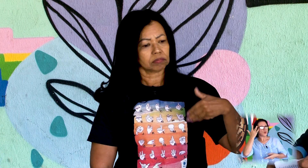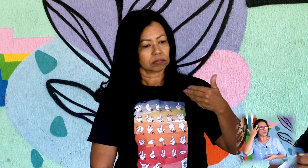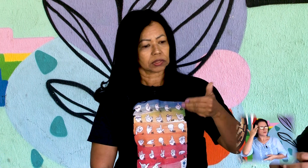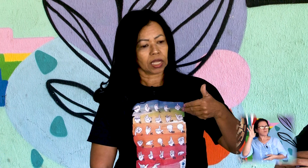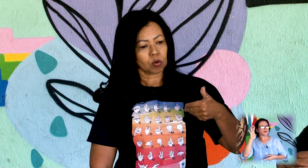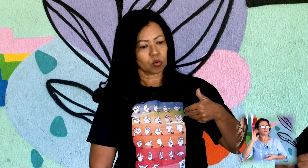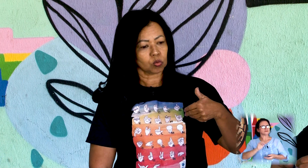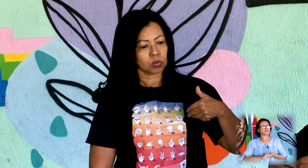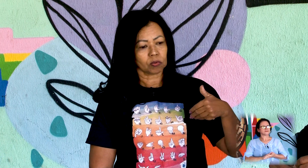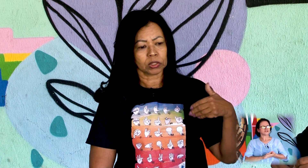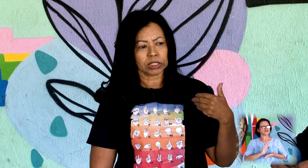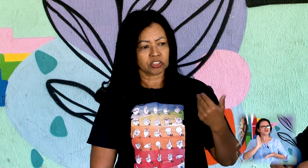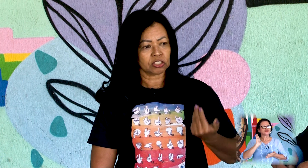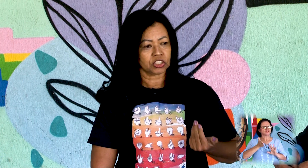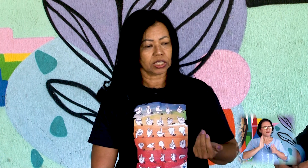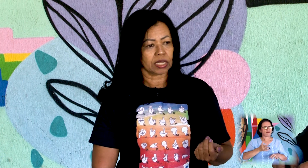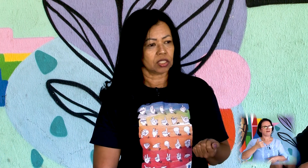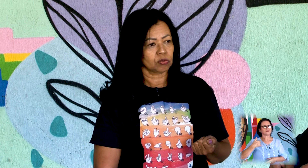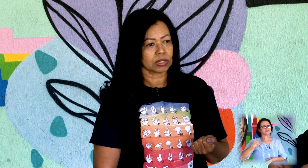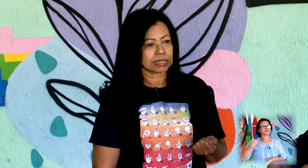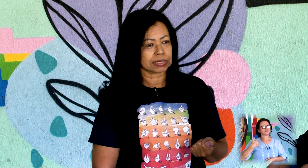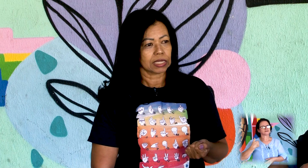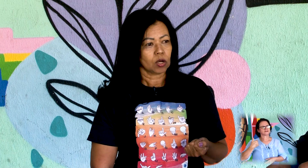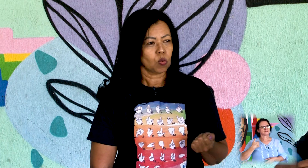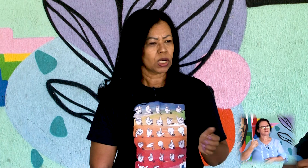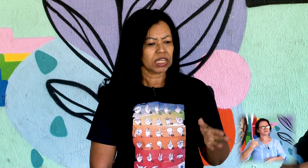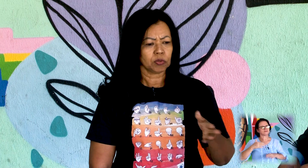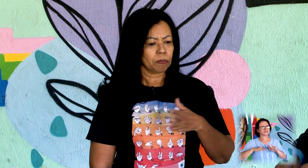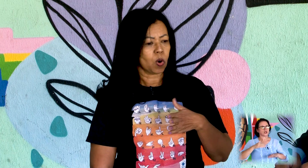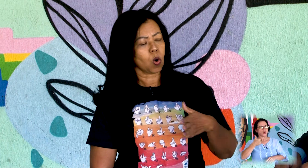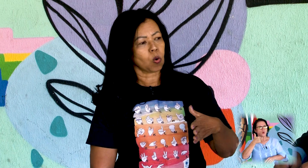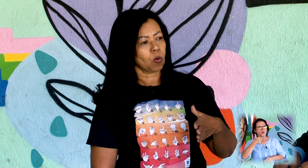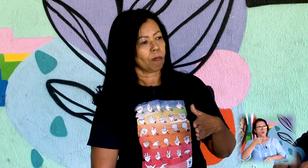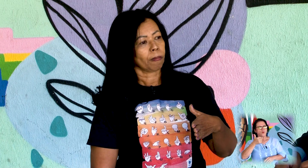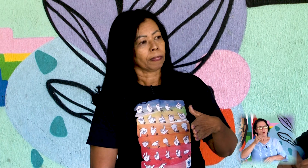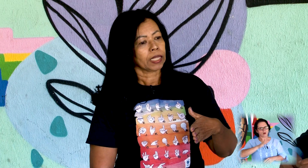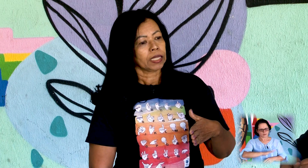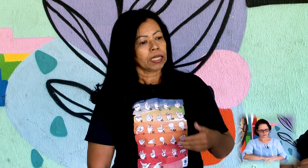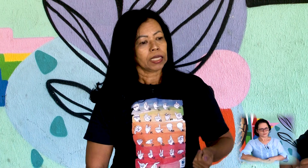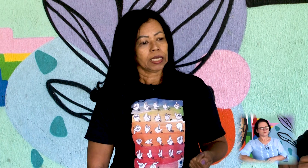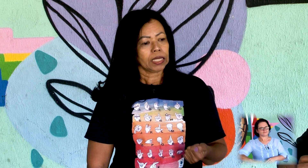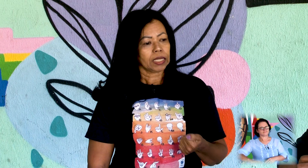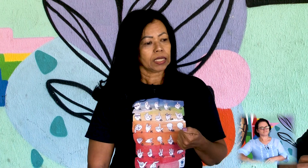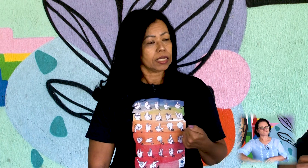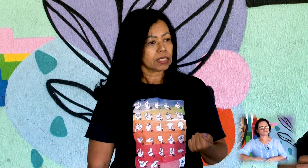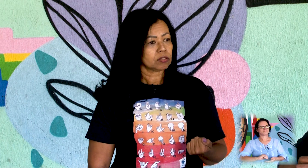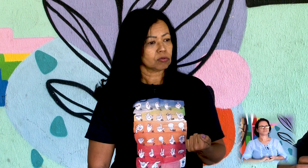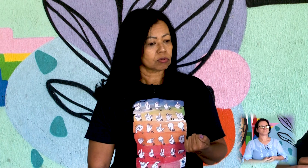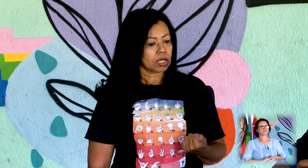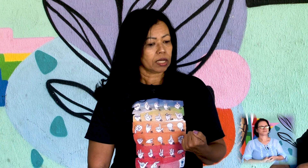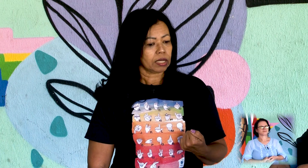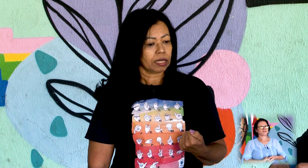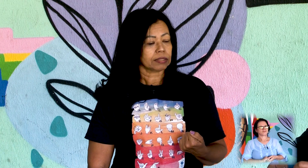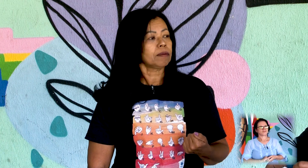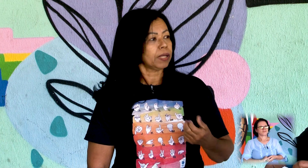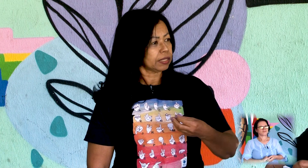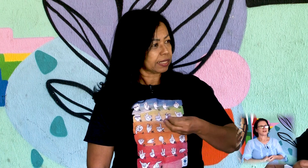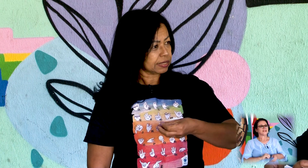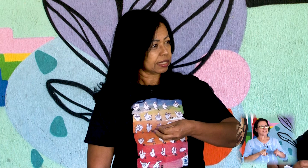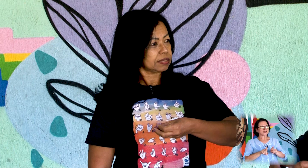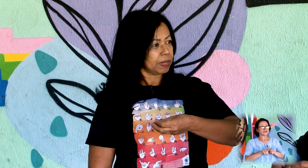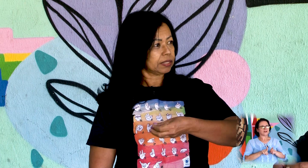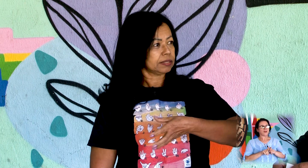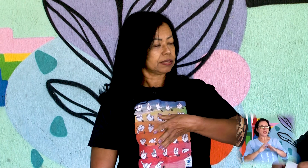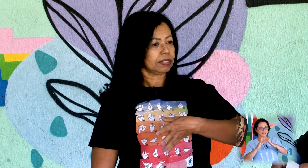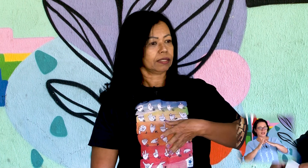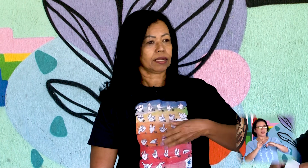descobrir, né, quando ele já tinha aí uns 1 aninho e pouco. E isso também na